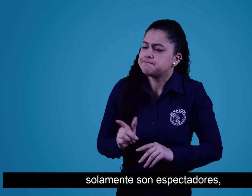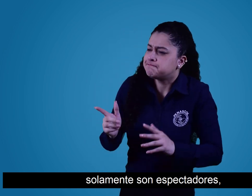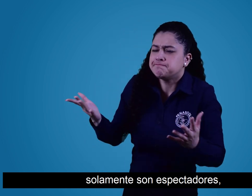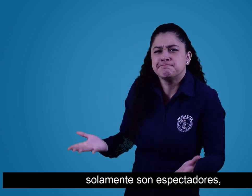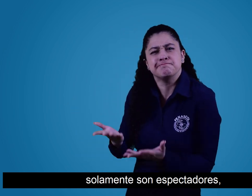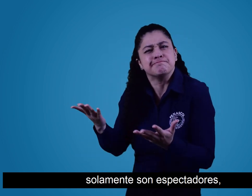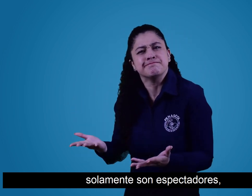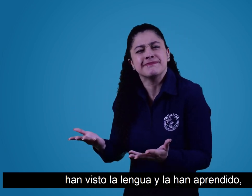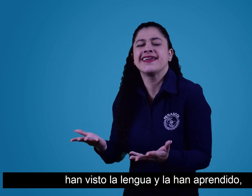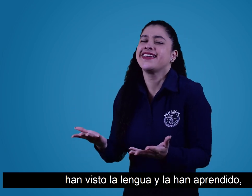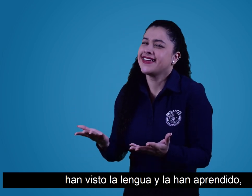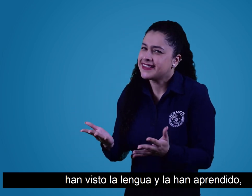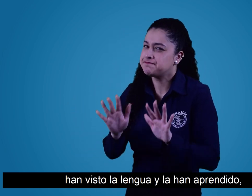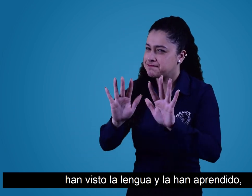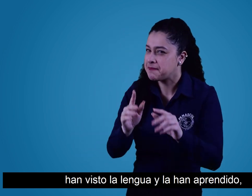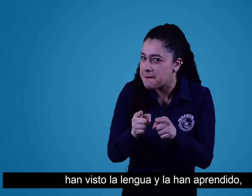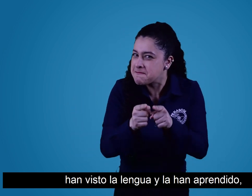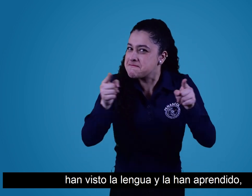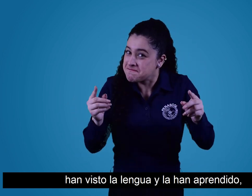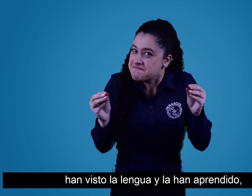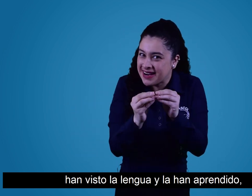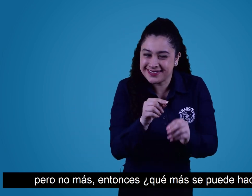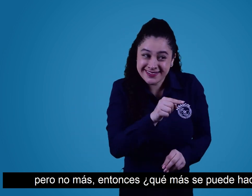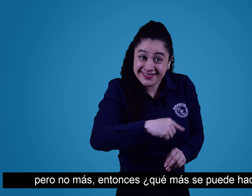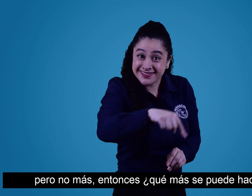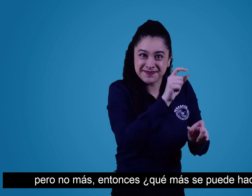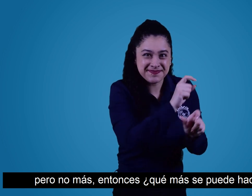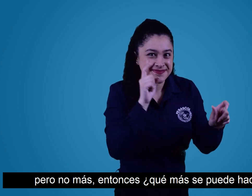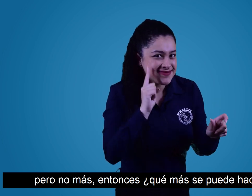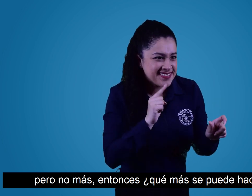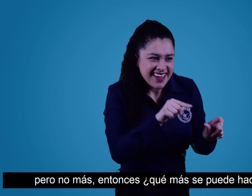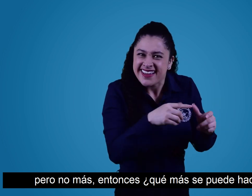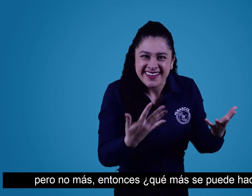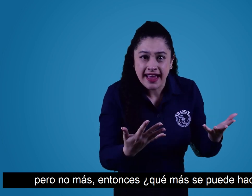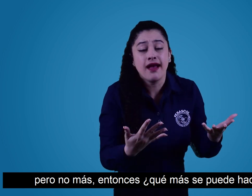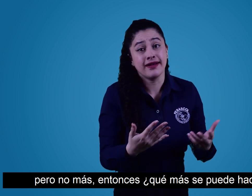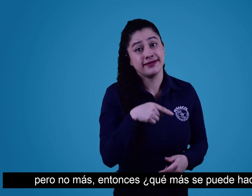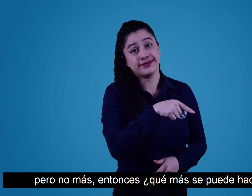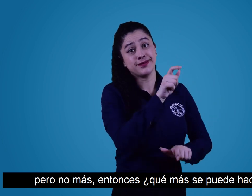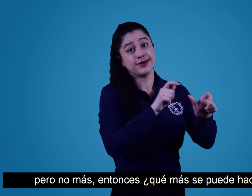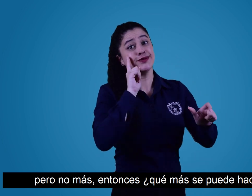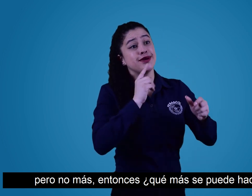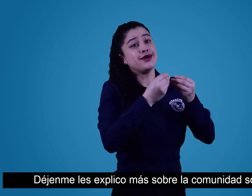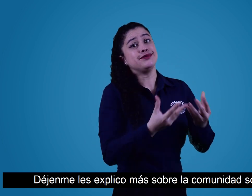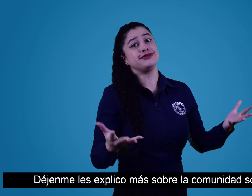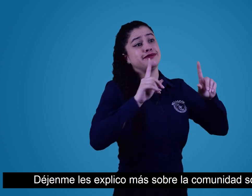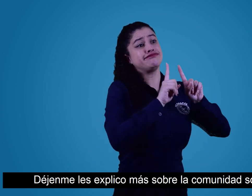son espectadores, han visto la lengua y la han aprendido, pero no más. Entonces, ¿qué más se puede hacer? Déjenme les